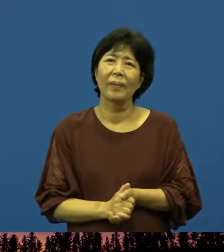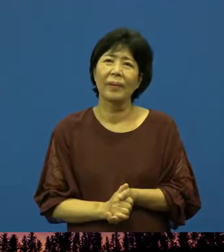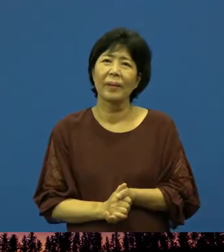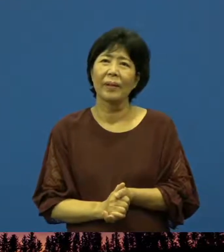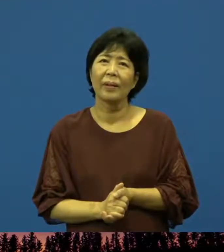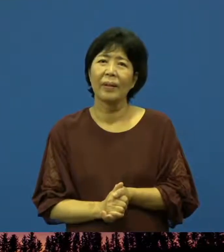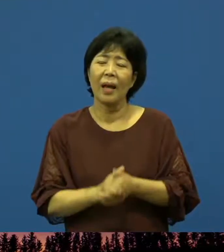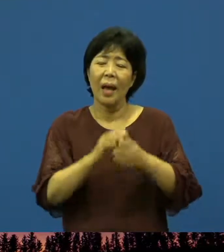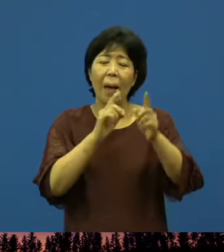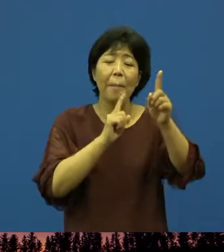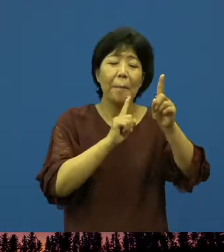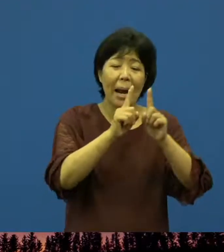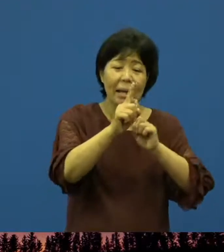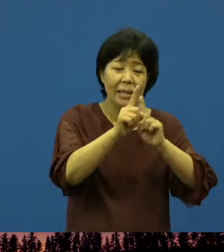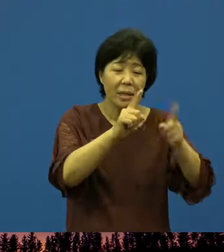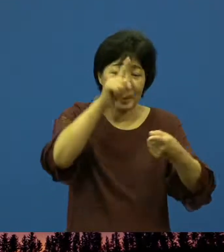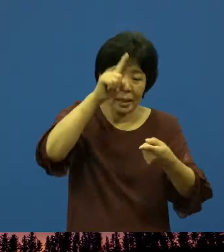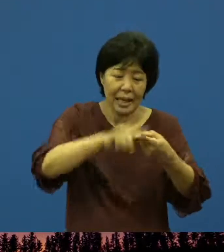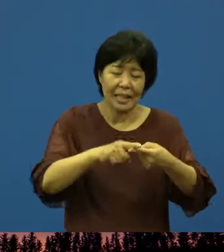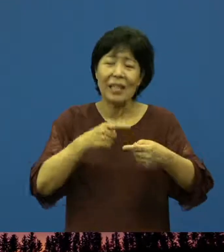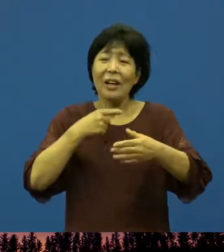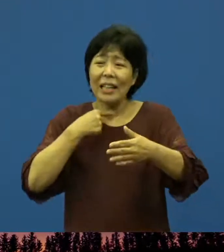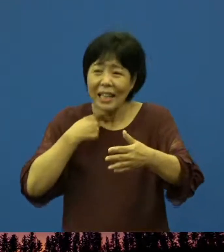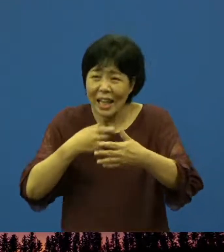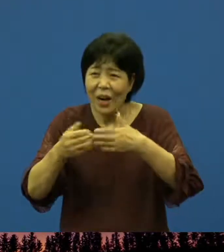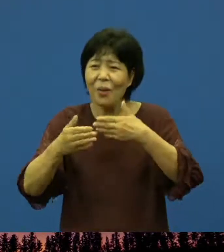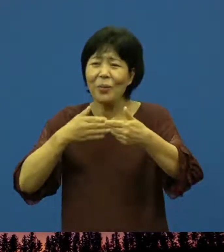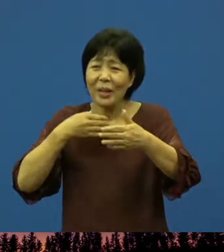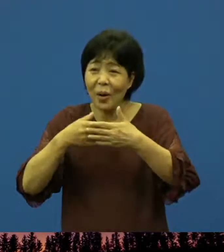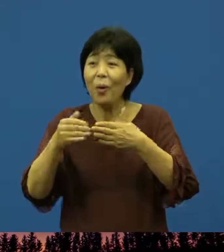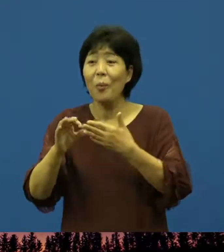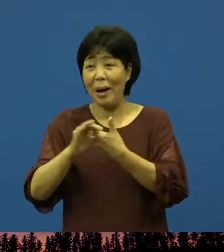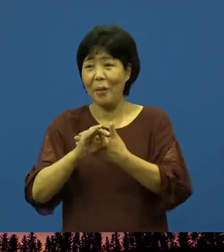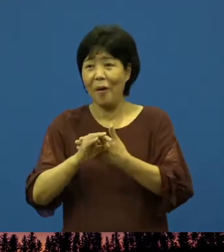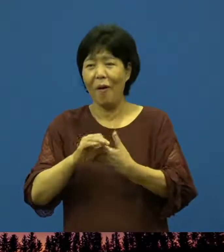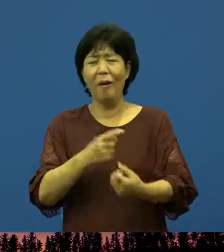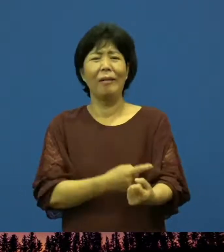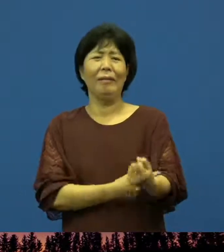말씀을 체험한 것들만 우리의 삶의 능력입니다.